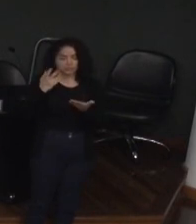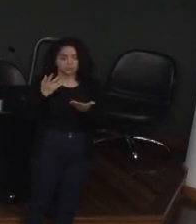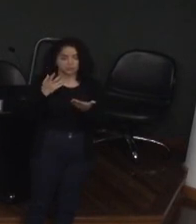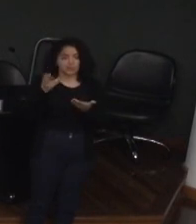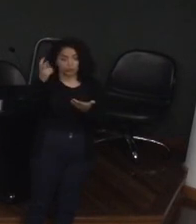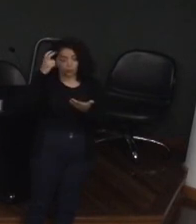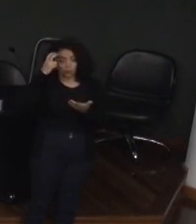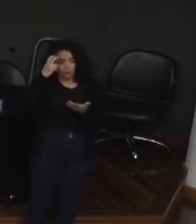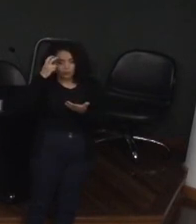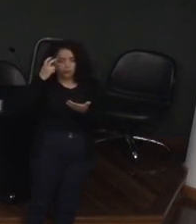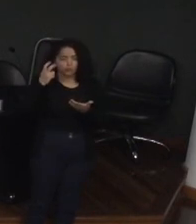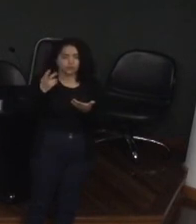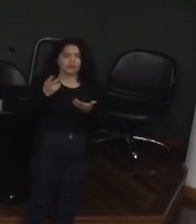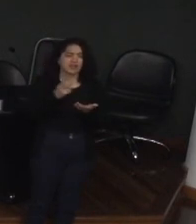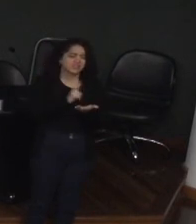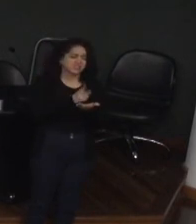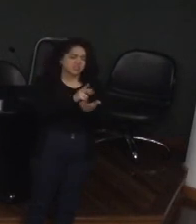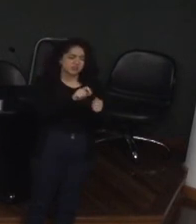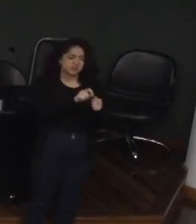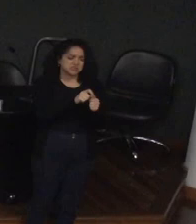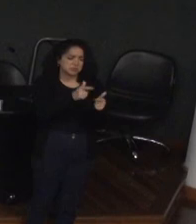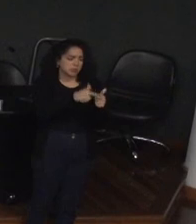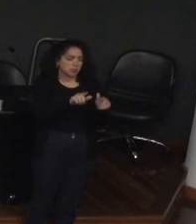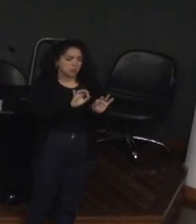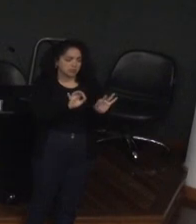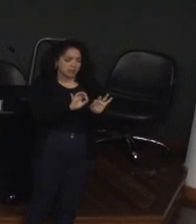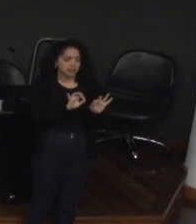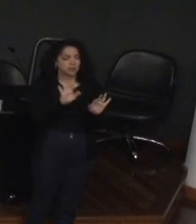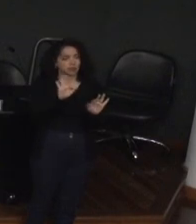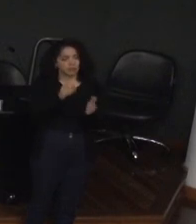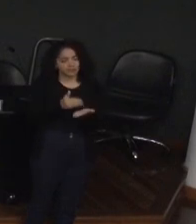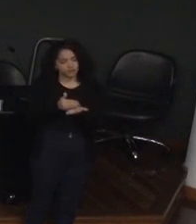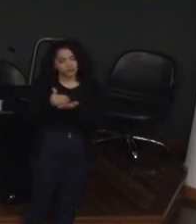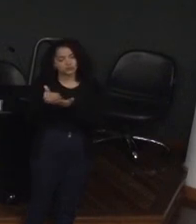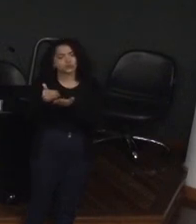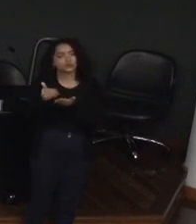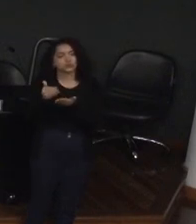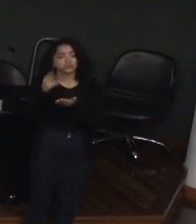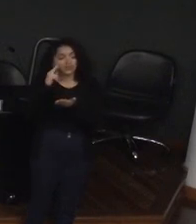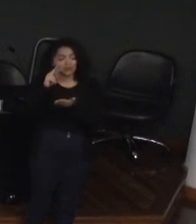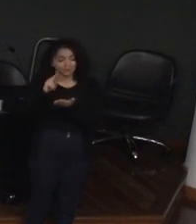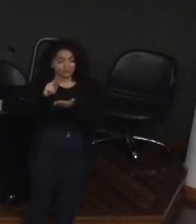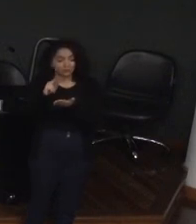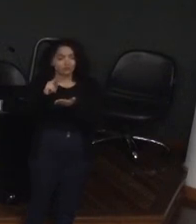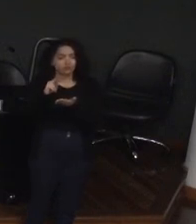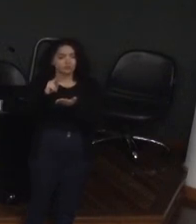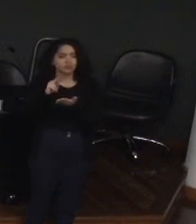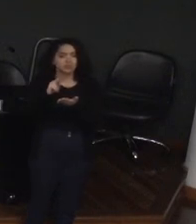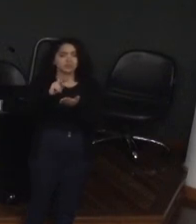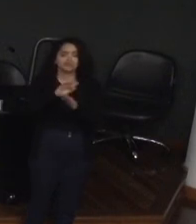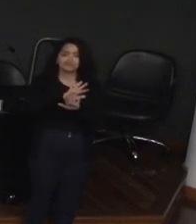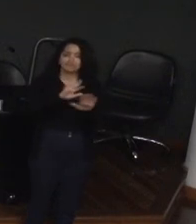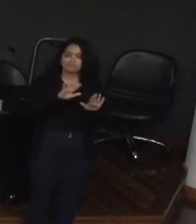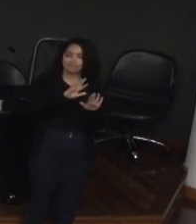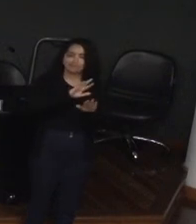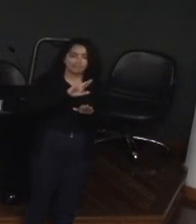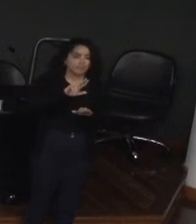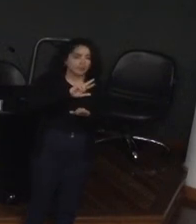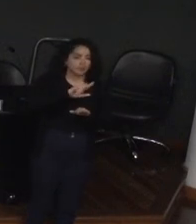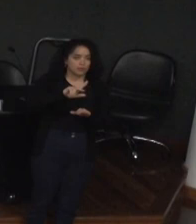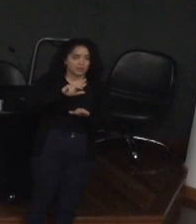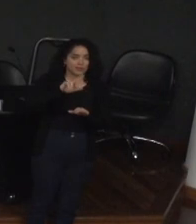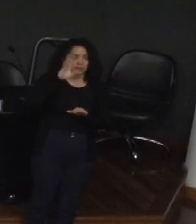tem a cultura do não vamos fazer, sempre foi feito assim, nunca deu problema. Então, a partir de hoje, a Assembleia viu que o sempre foi feito assim não resolve nesse